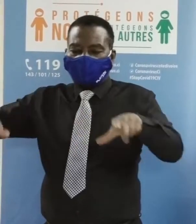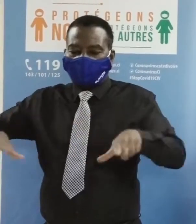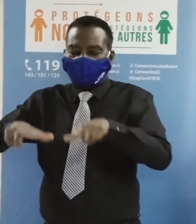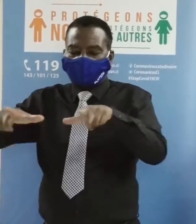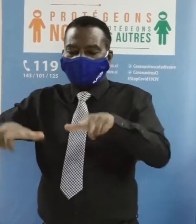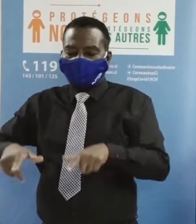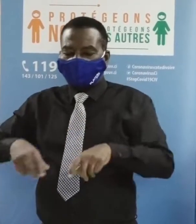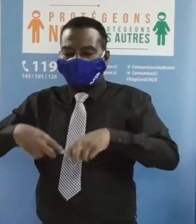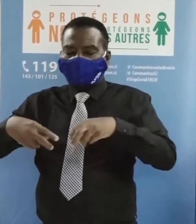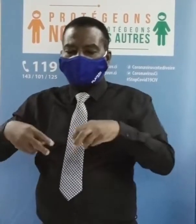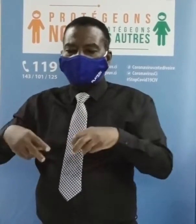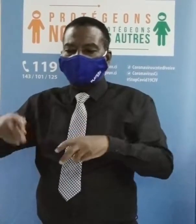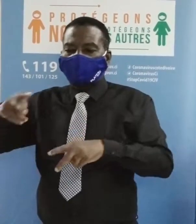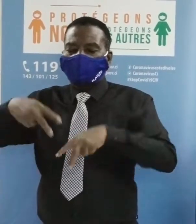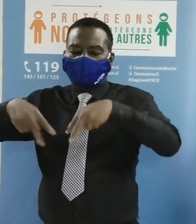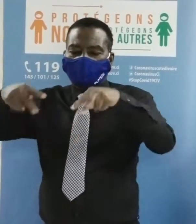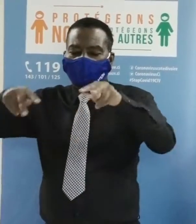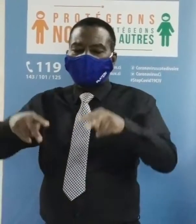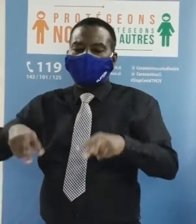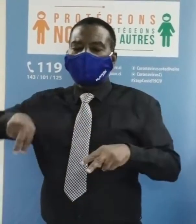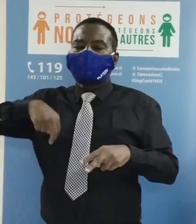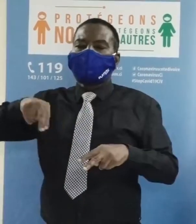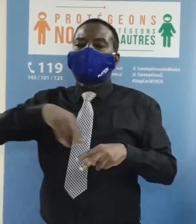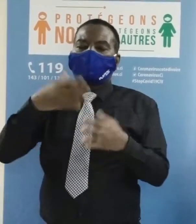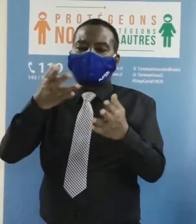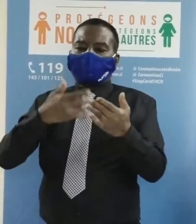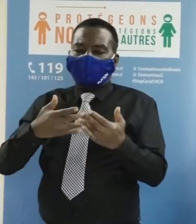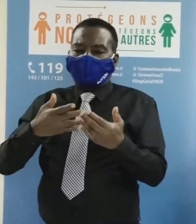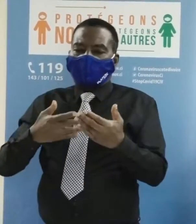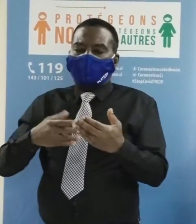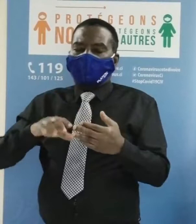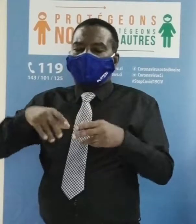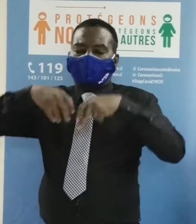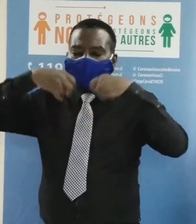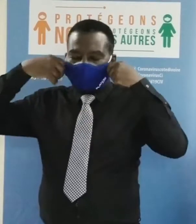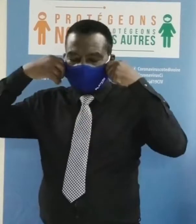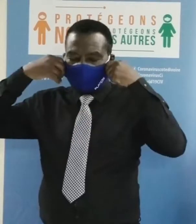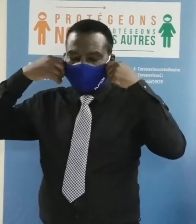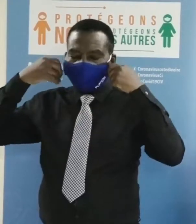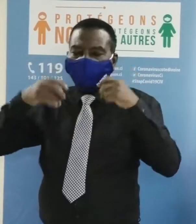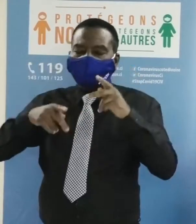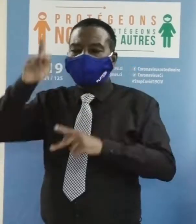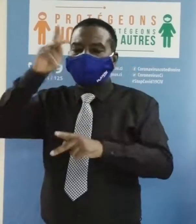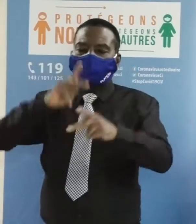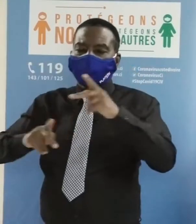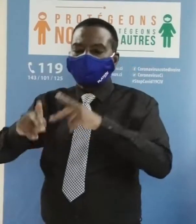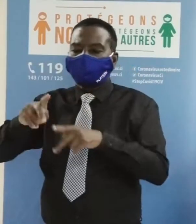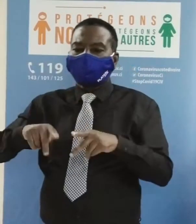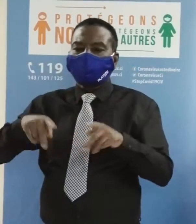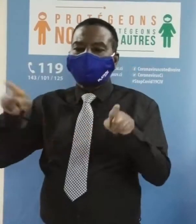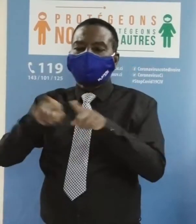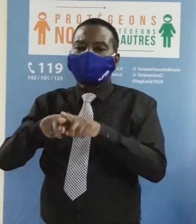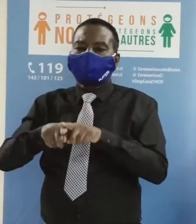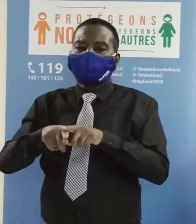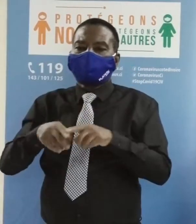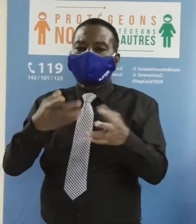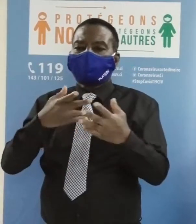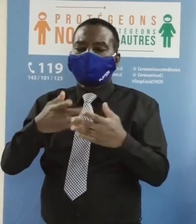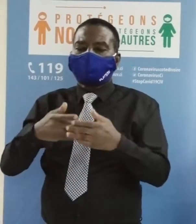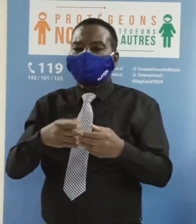vente donc nous attendons des masques des populations s'y attendent les filets